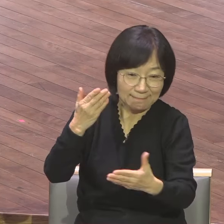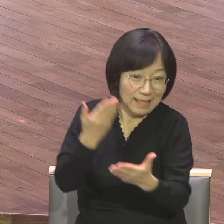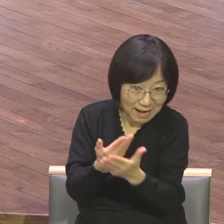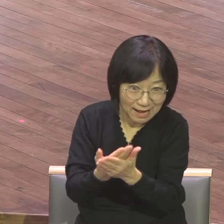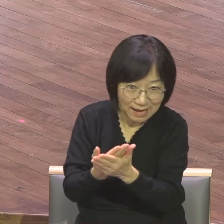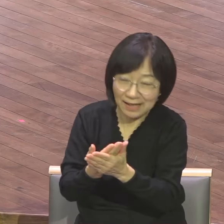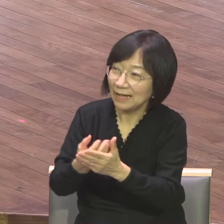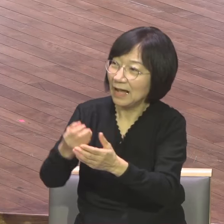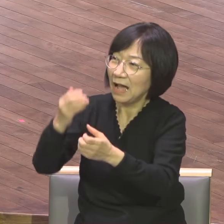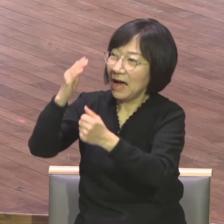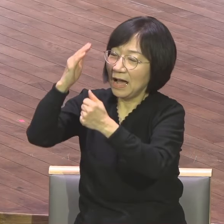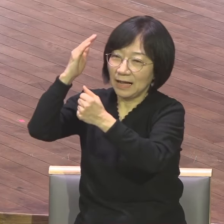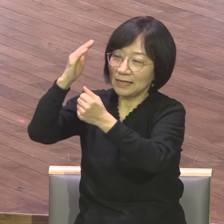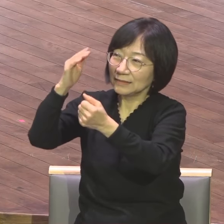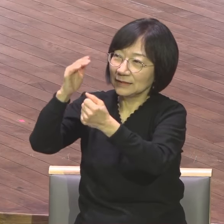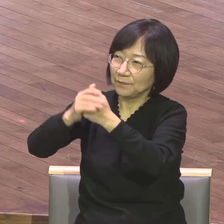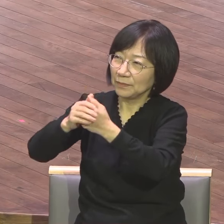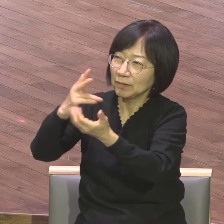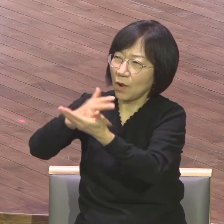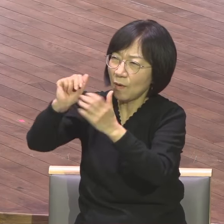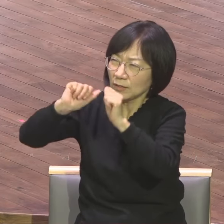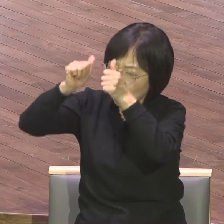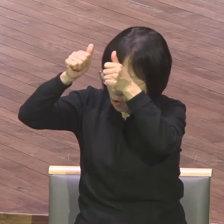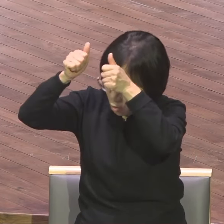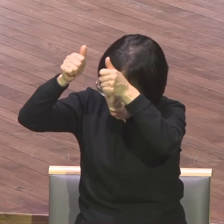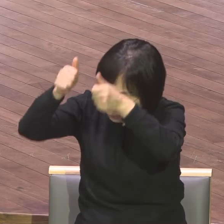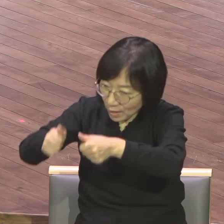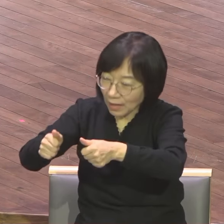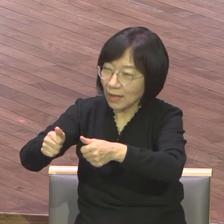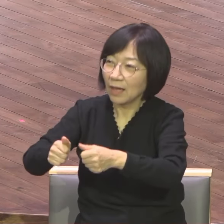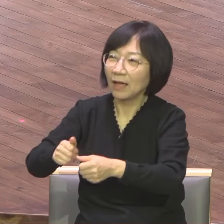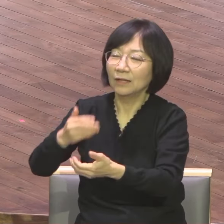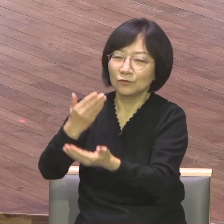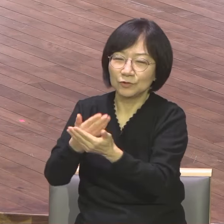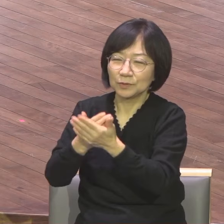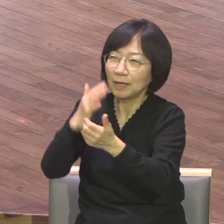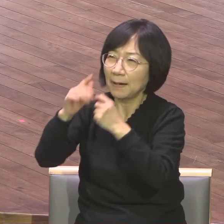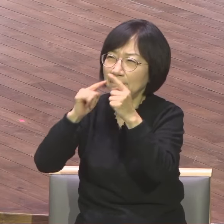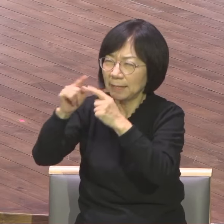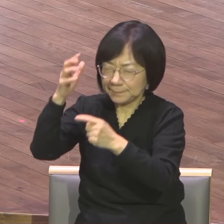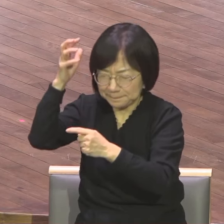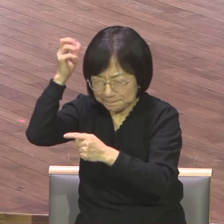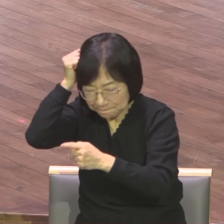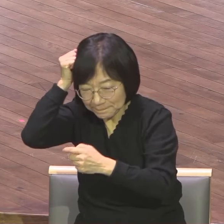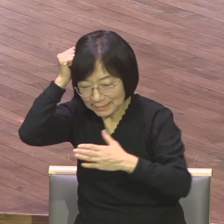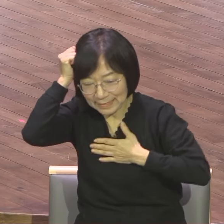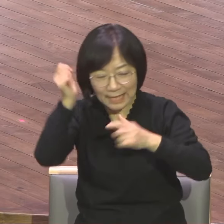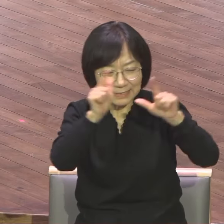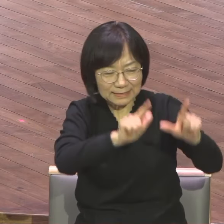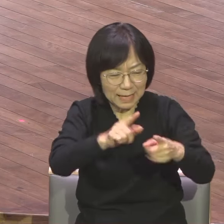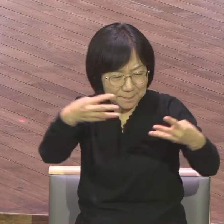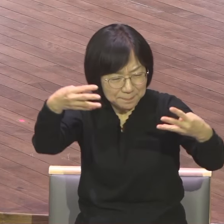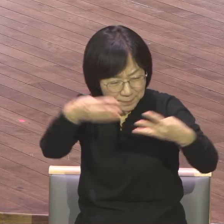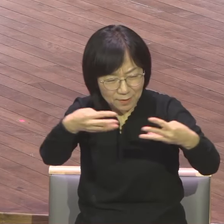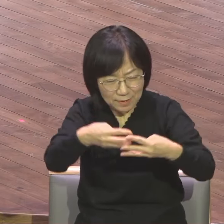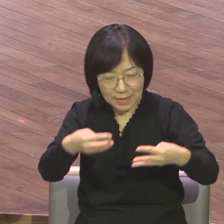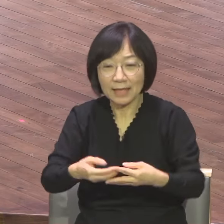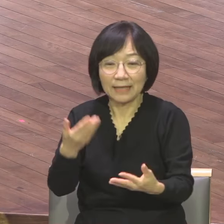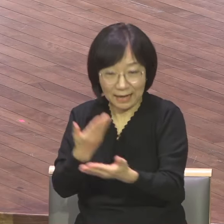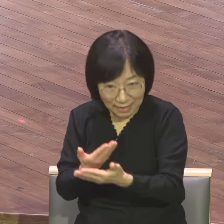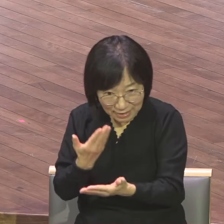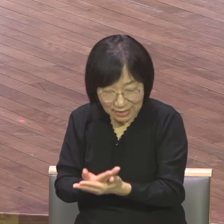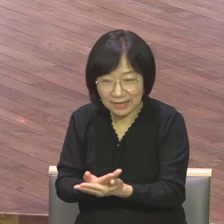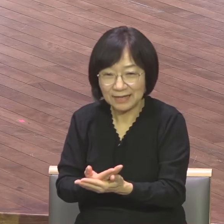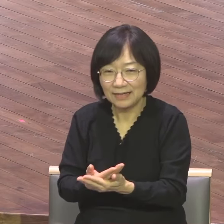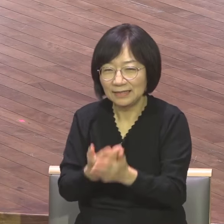여호와를 경외하는 것이 지식의 근본이라 그러세요. 하나님 말씀을 붙잡고 말씀을 삶에 적용하는 것이 경외라 그러지 경외. 하나님